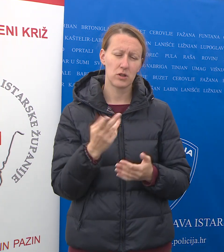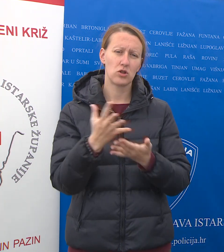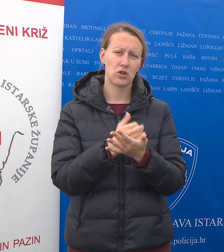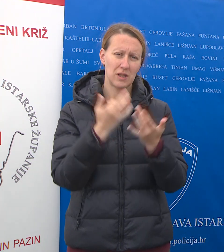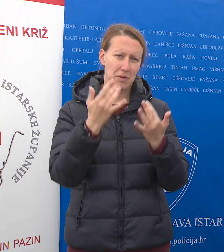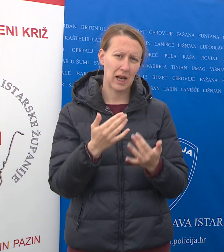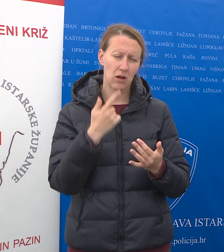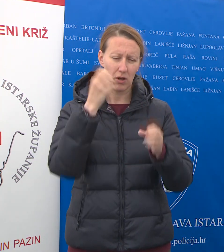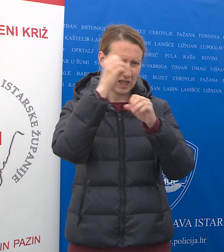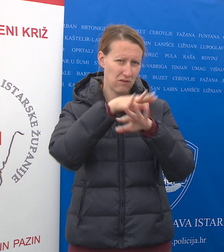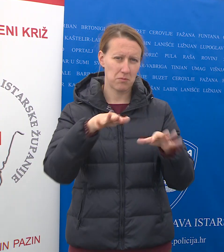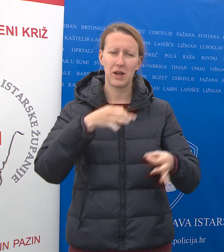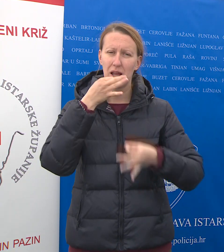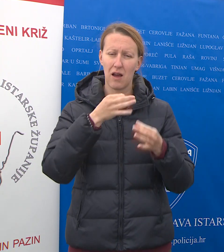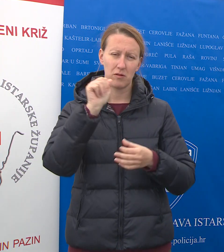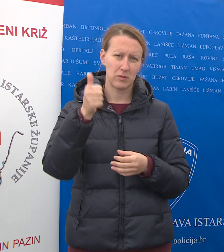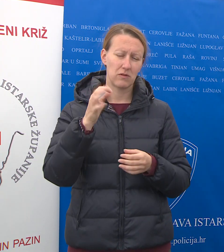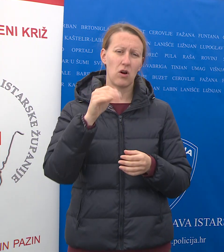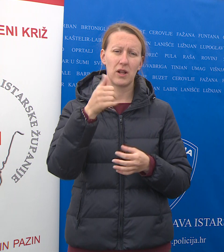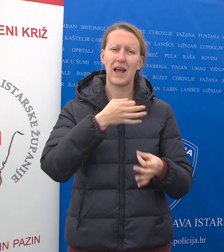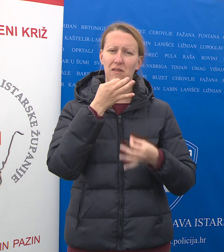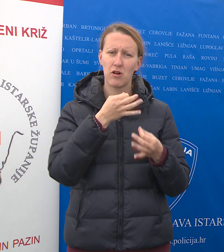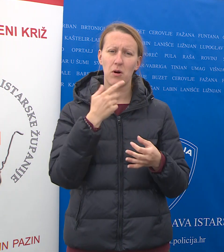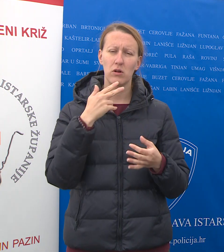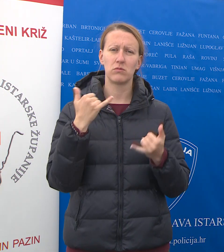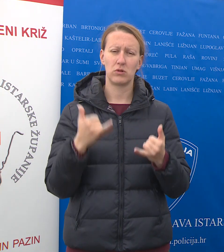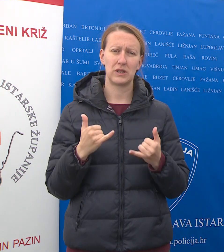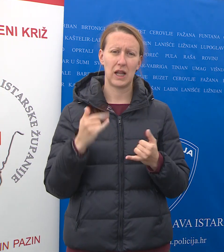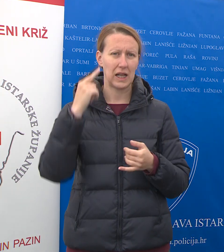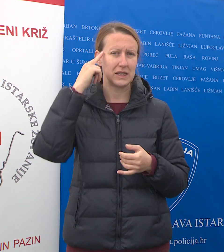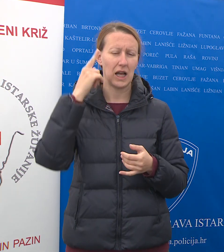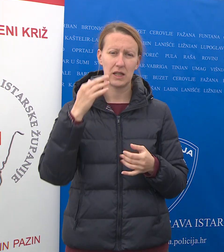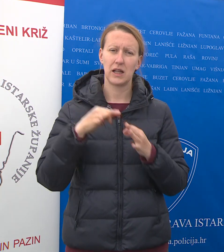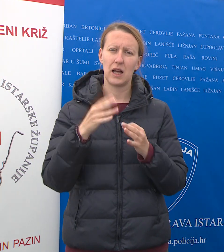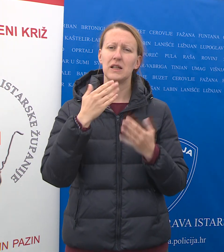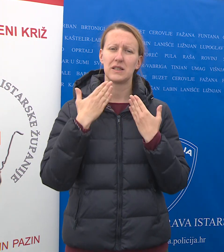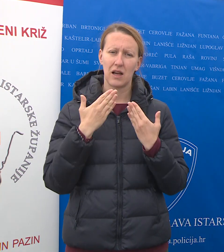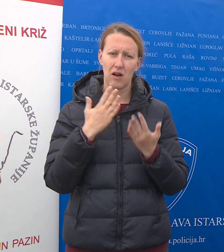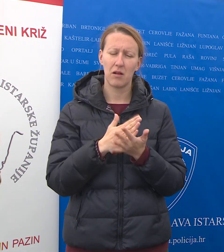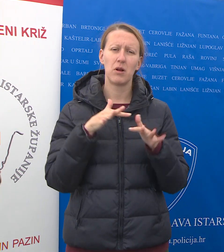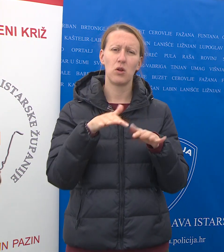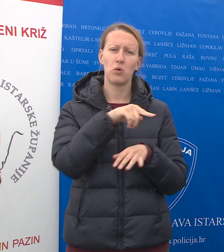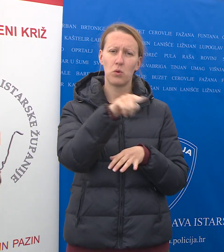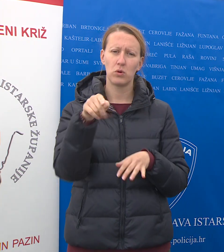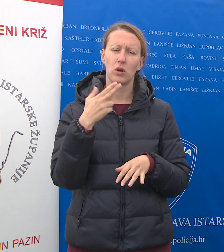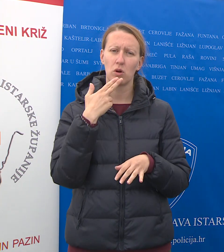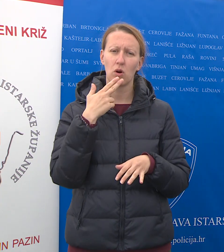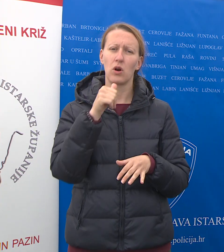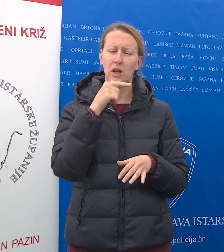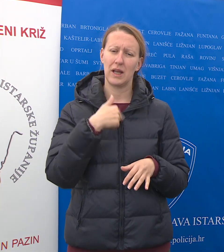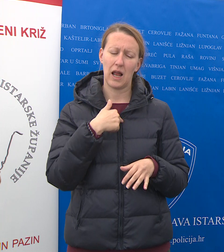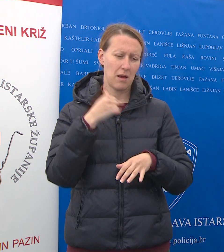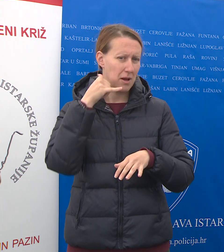i informirala javnost primarno o jednoj informaciji koju smo danas saznali i zahvalila bi se građanima koji i